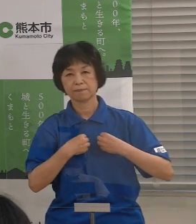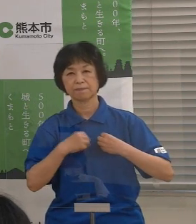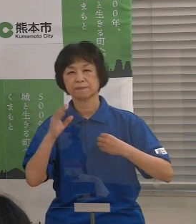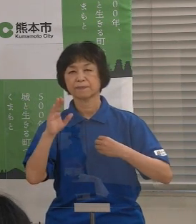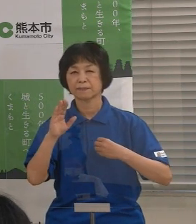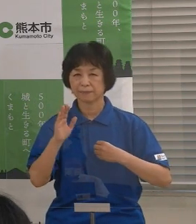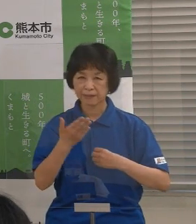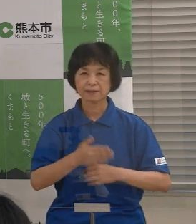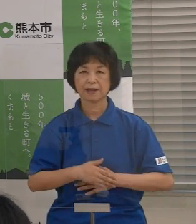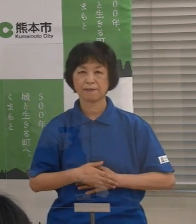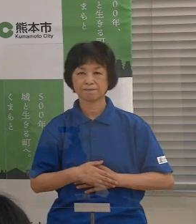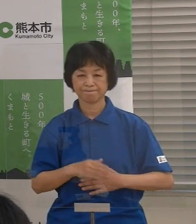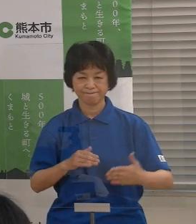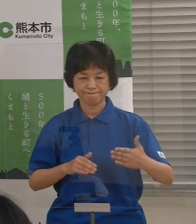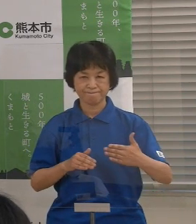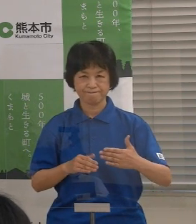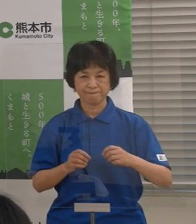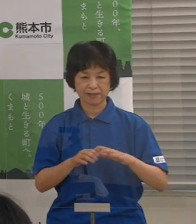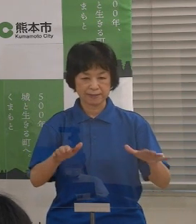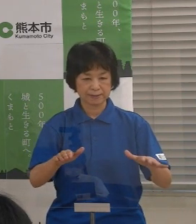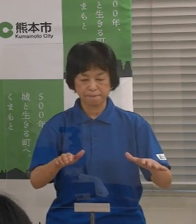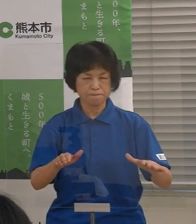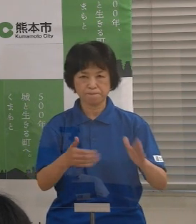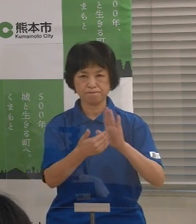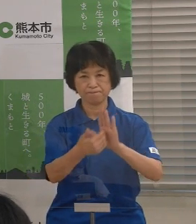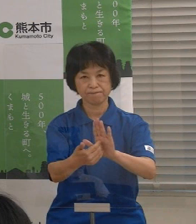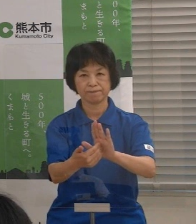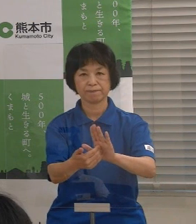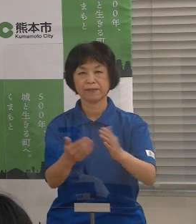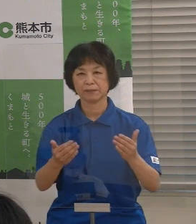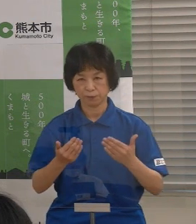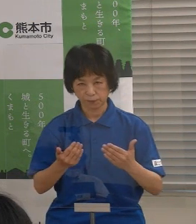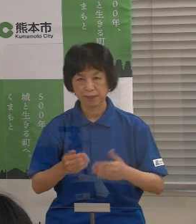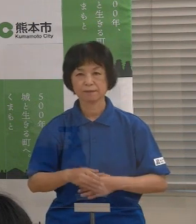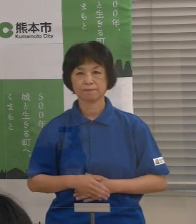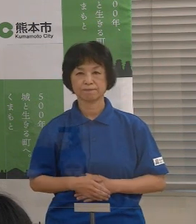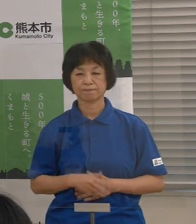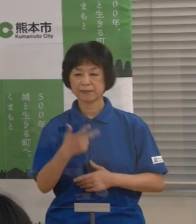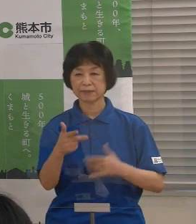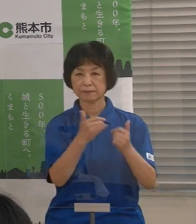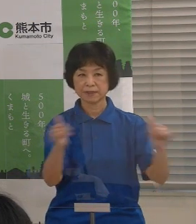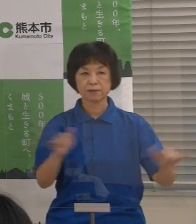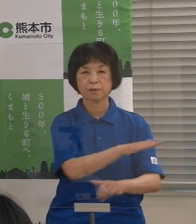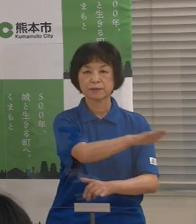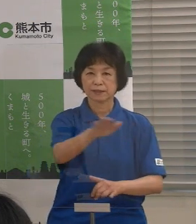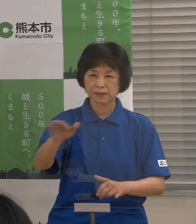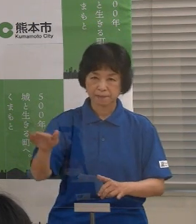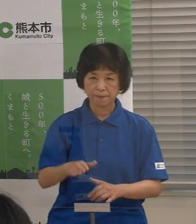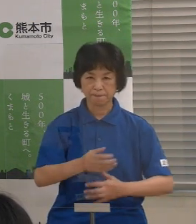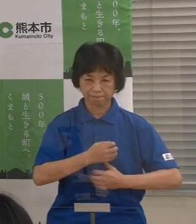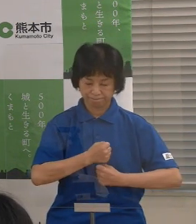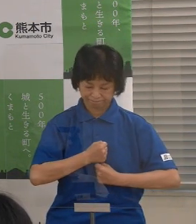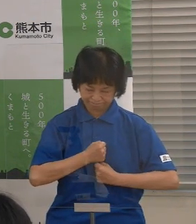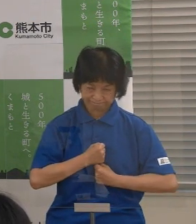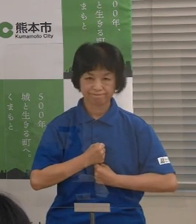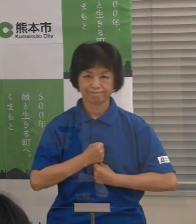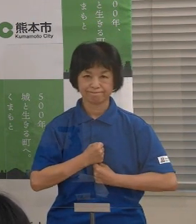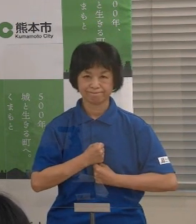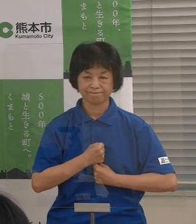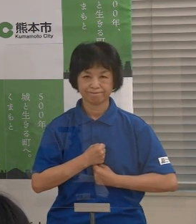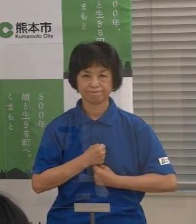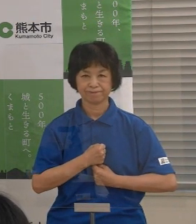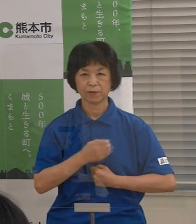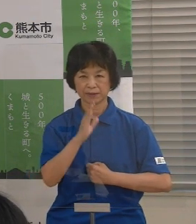染防止対策にですね、市民の皆様どうか万全を期していただきたいというふうにお願いをいたします